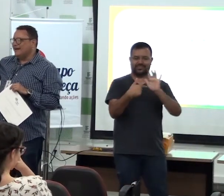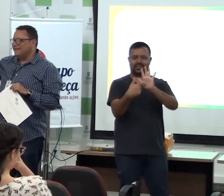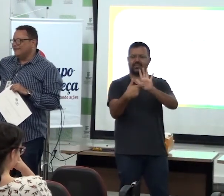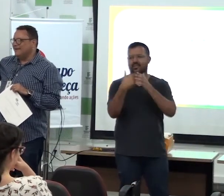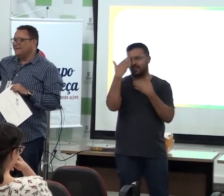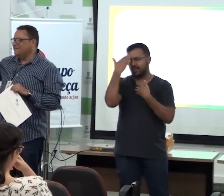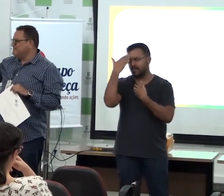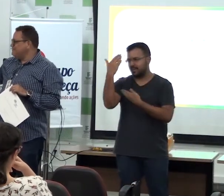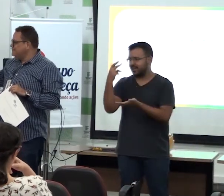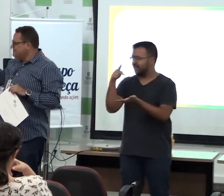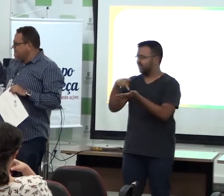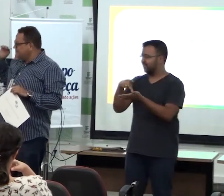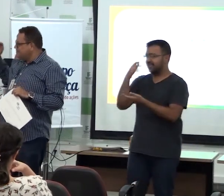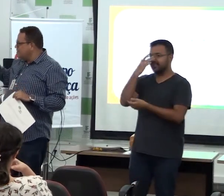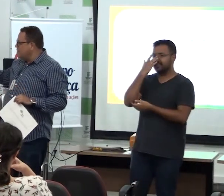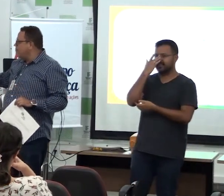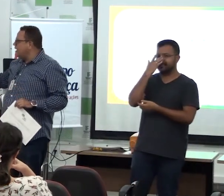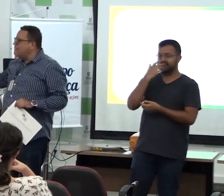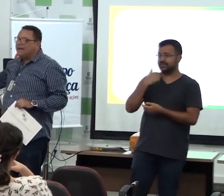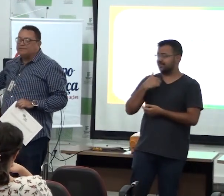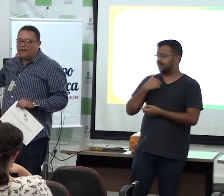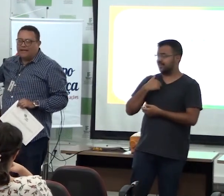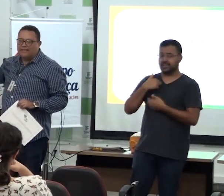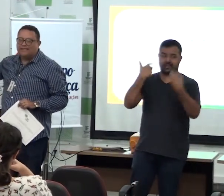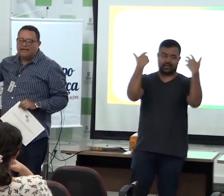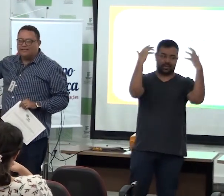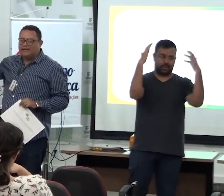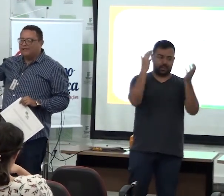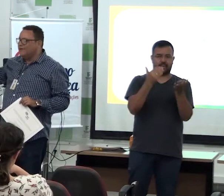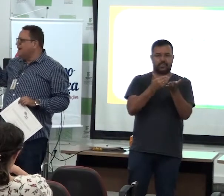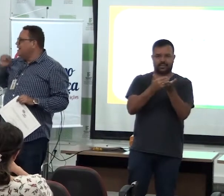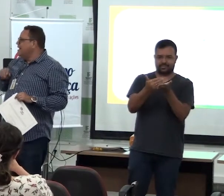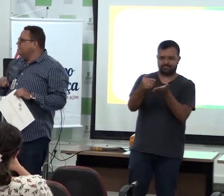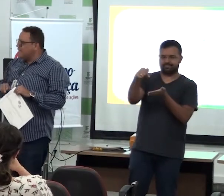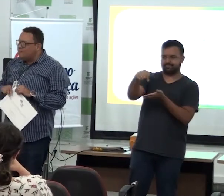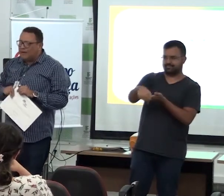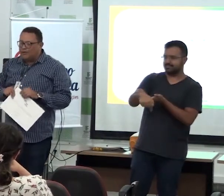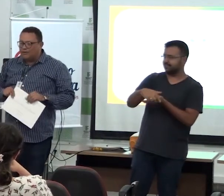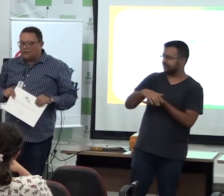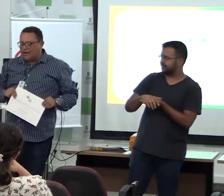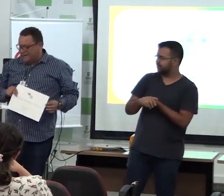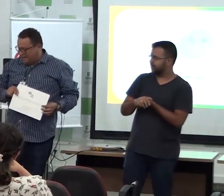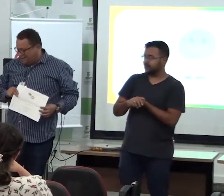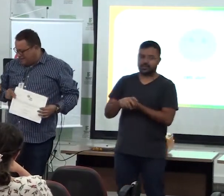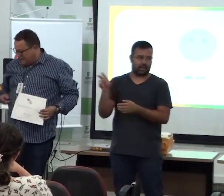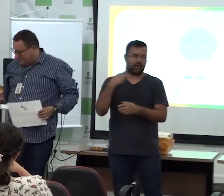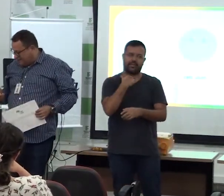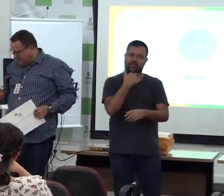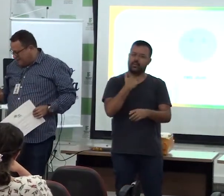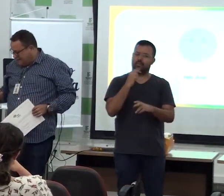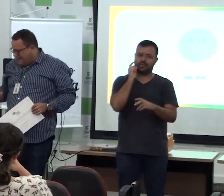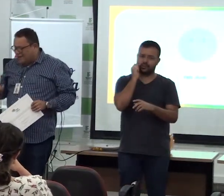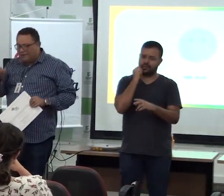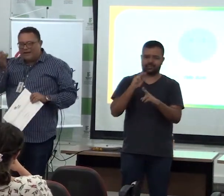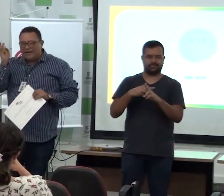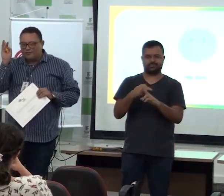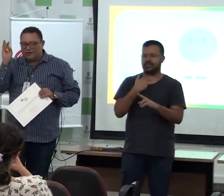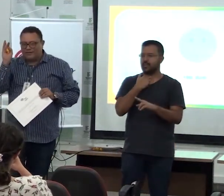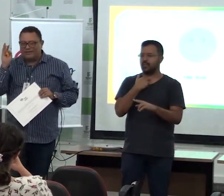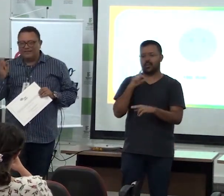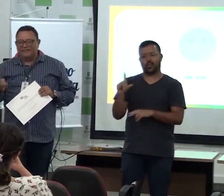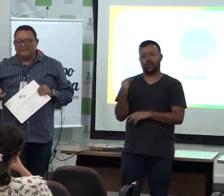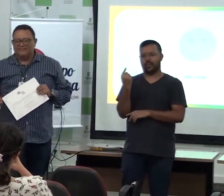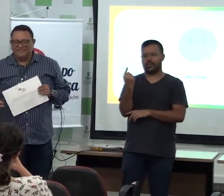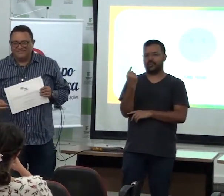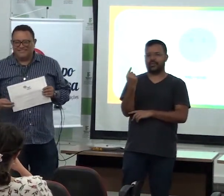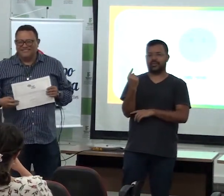Muito obrigado, tá? Eu como que sou da sua. Parabéns pela iniciativa. Você está muito legal, a gente. Eu vou ganhar um só.